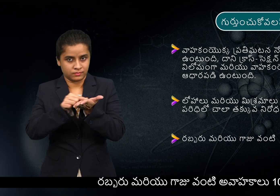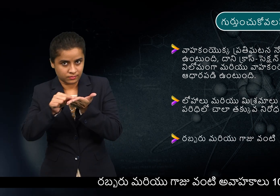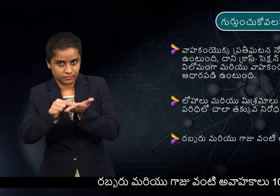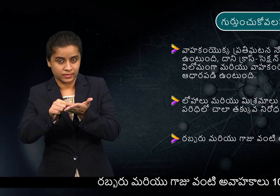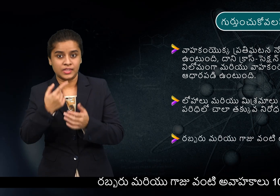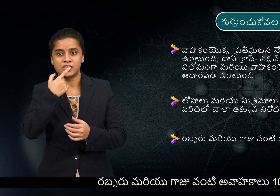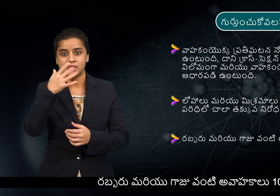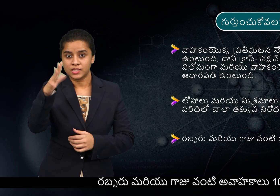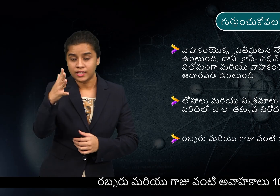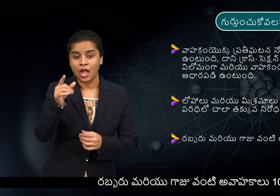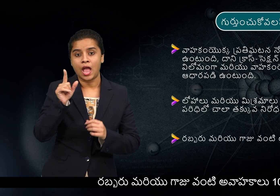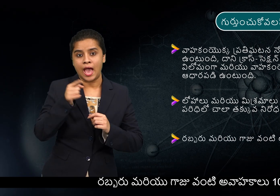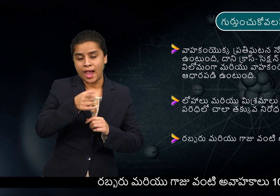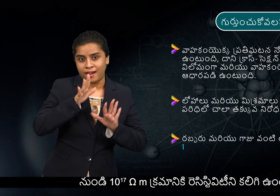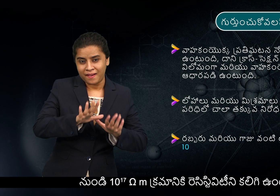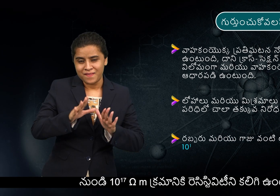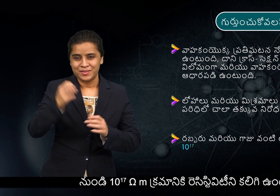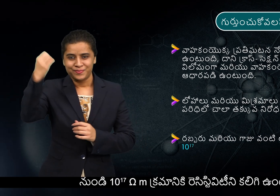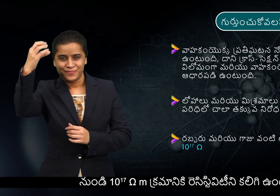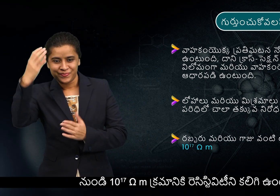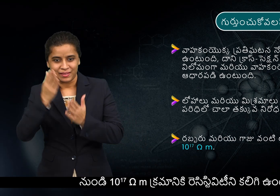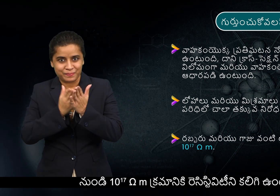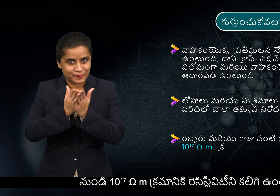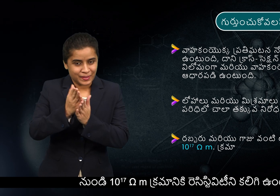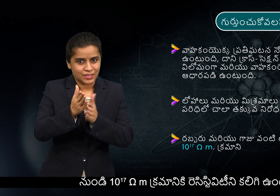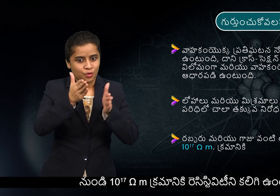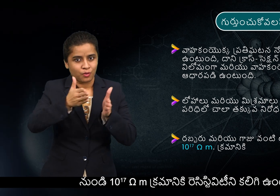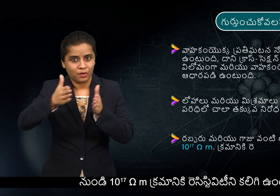వంటి అవాహకాలు 10⁻12 నుండి